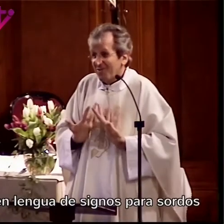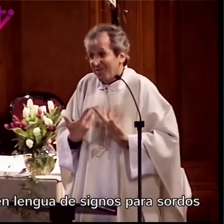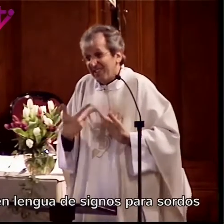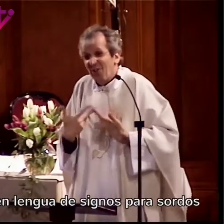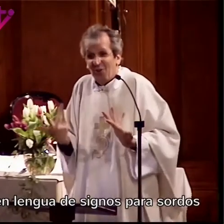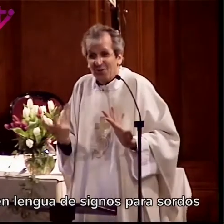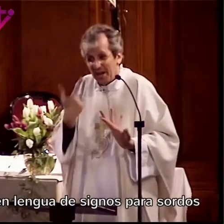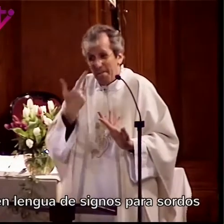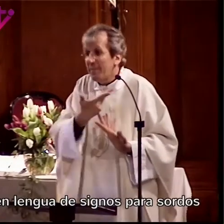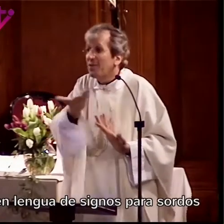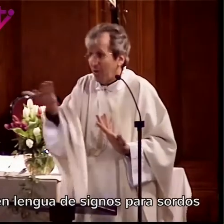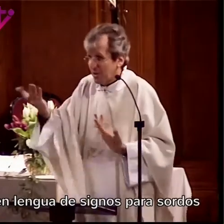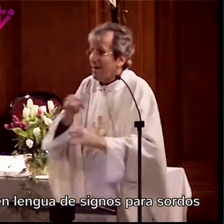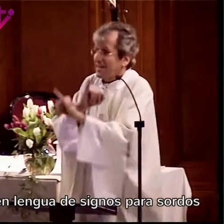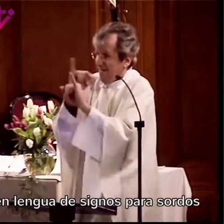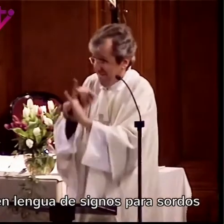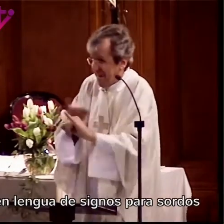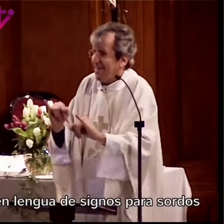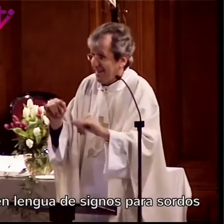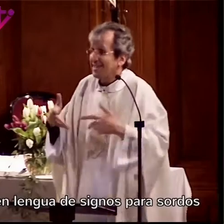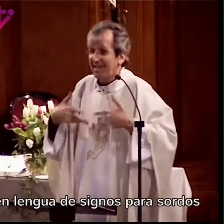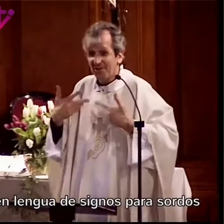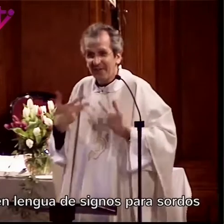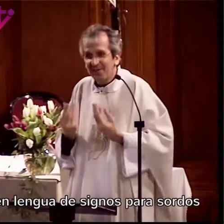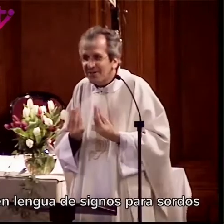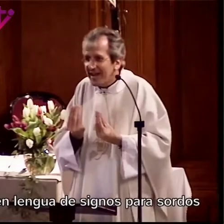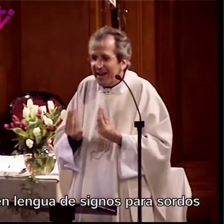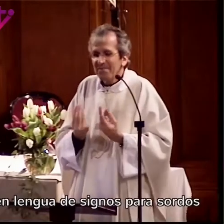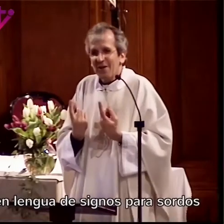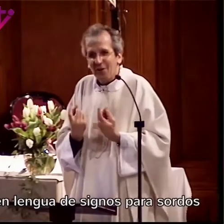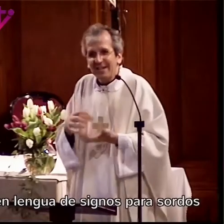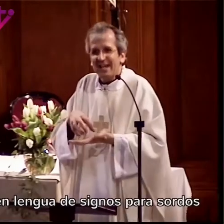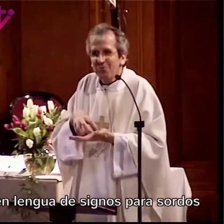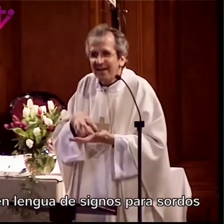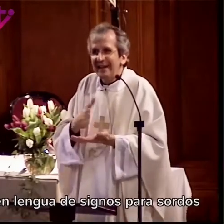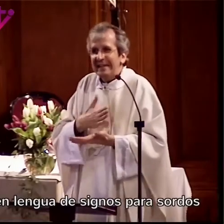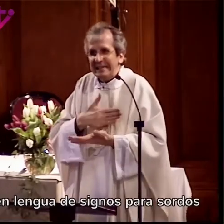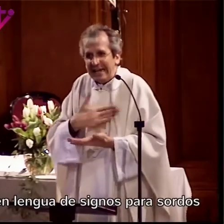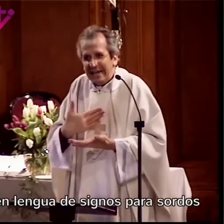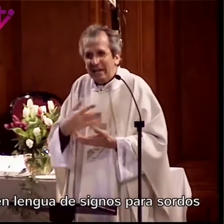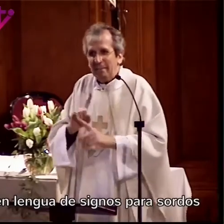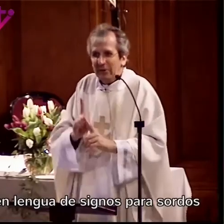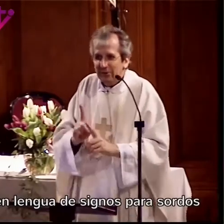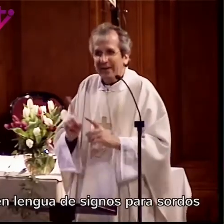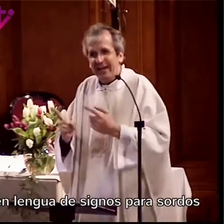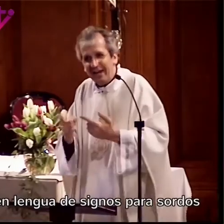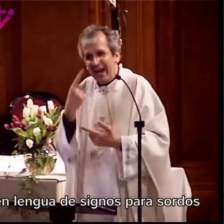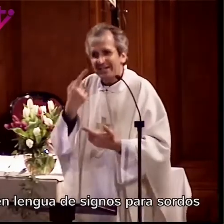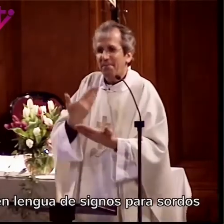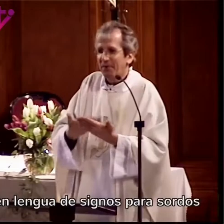dolorosa viendo a los demás felices y contentos y él con esa duda de querer pero no querer hasta poder